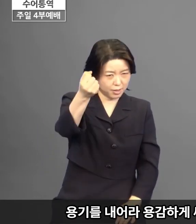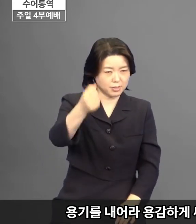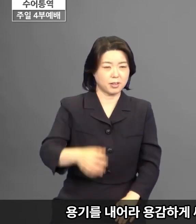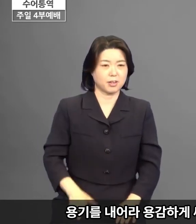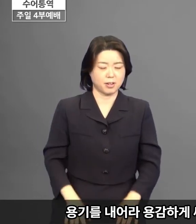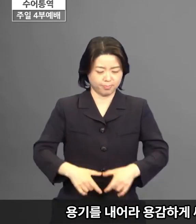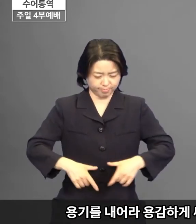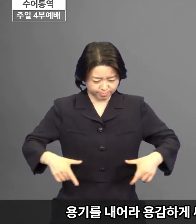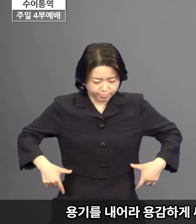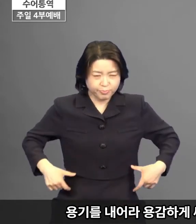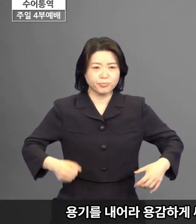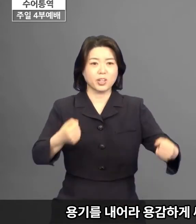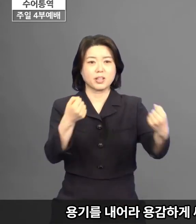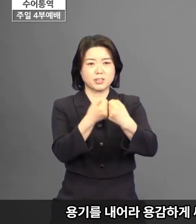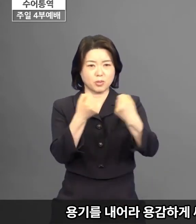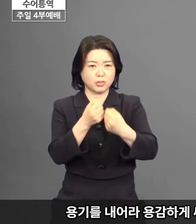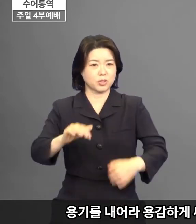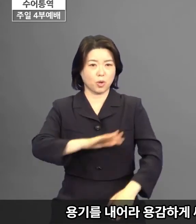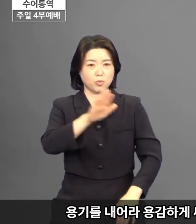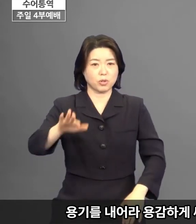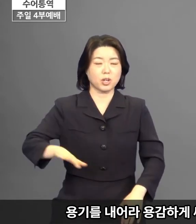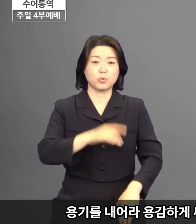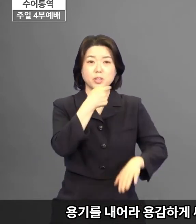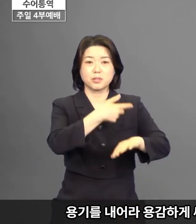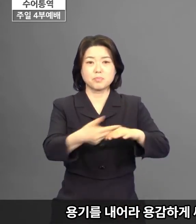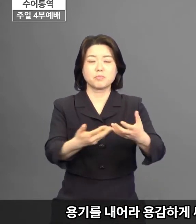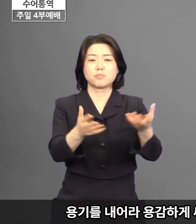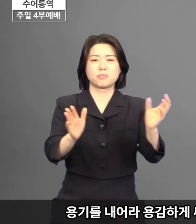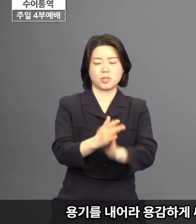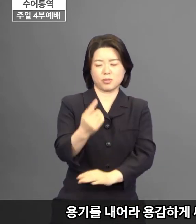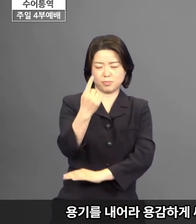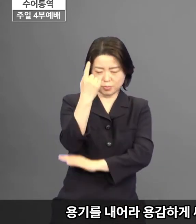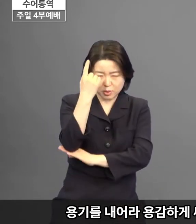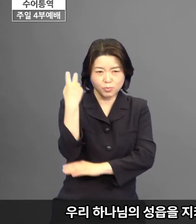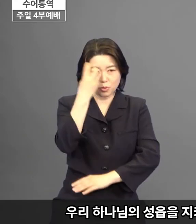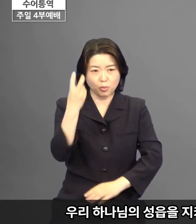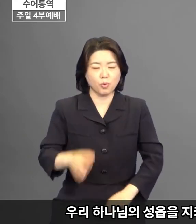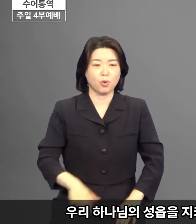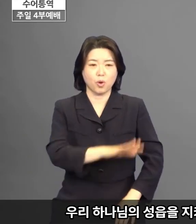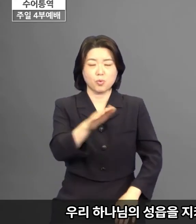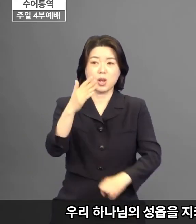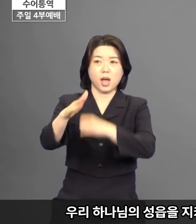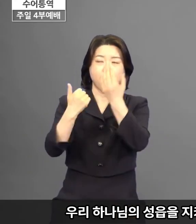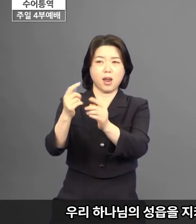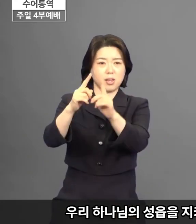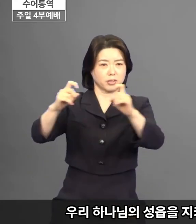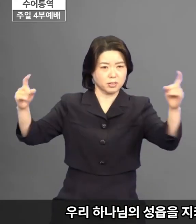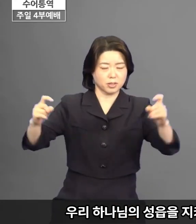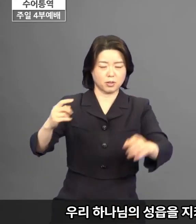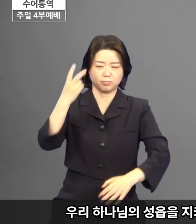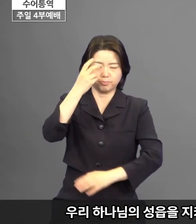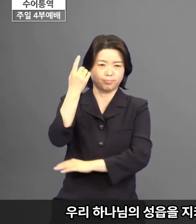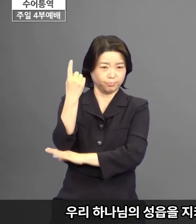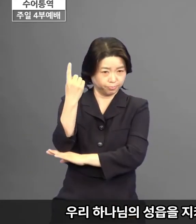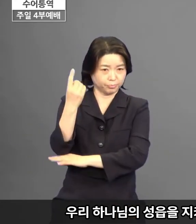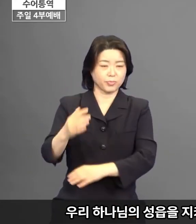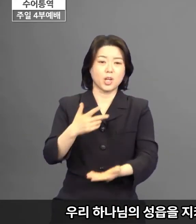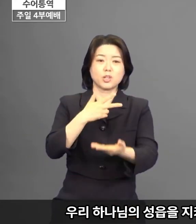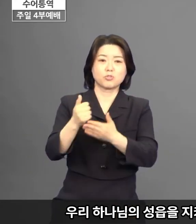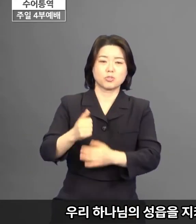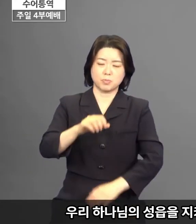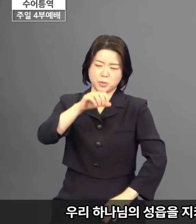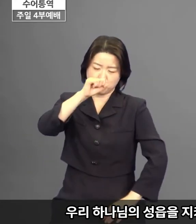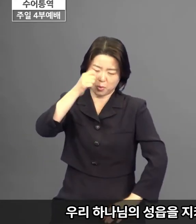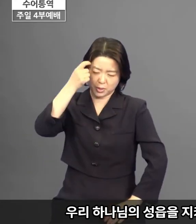용기를 내어라. 용감하게 싸워서 우리가 우리 민족을 지키고 우리 하나님의 성읍을 지키자. 주님께서